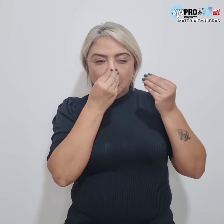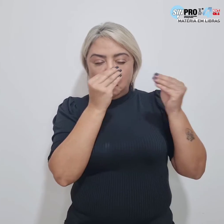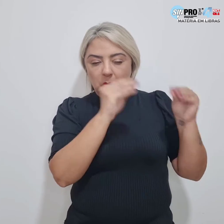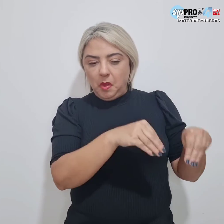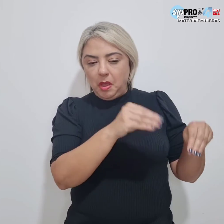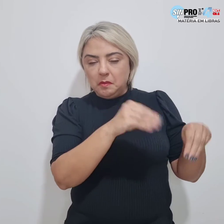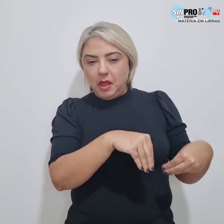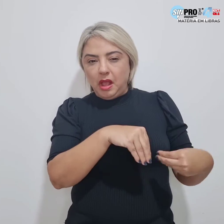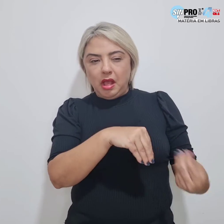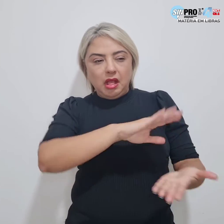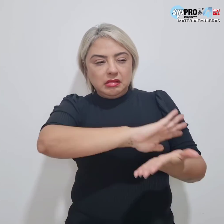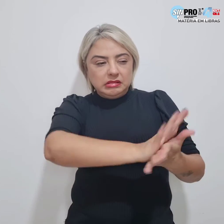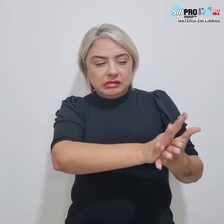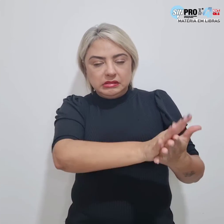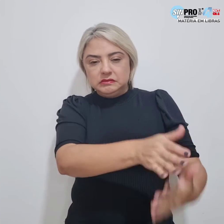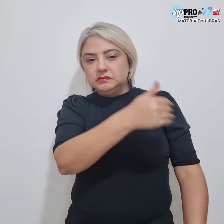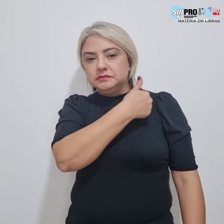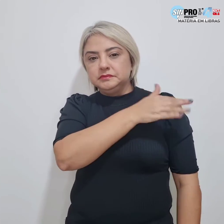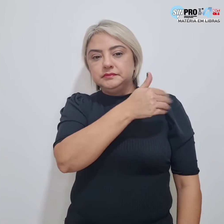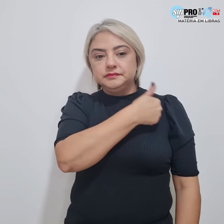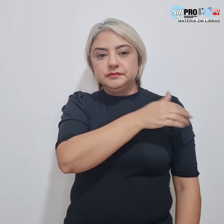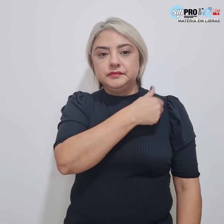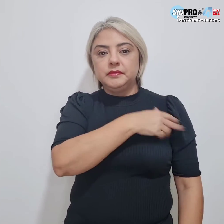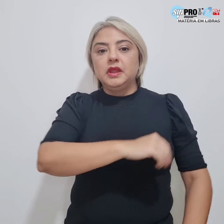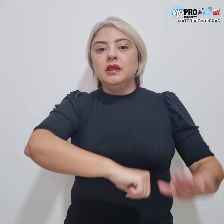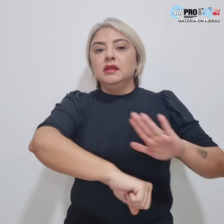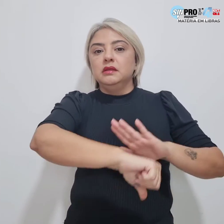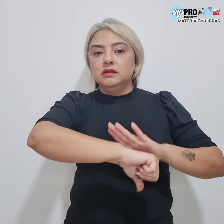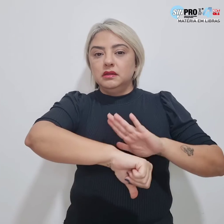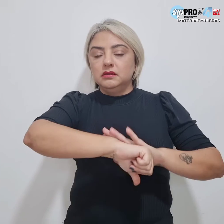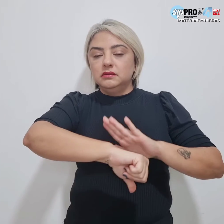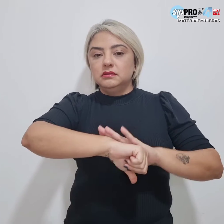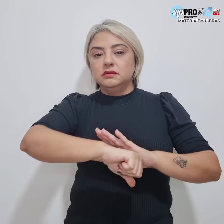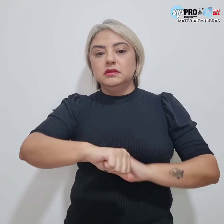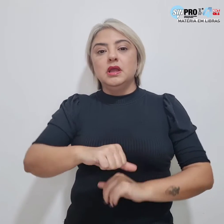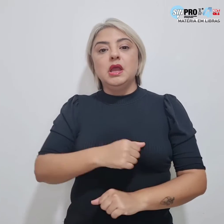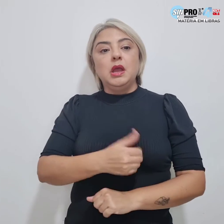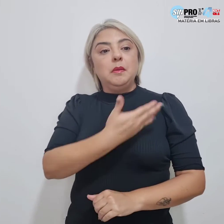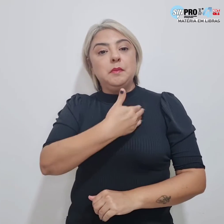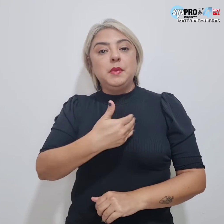extrema, da discriminação e da criminalização pelo Estado racista.